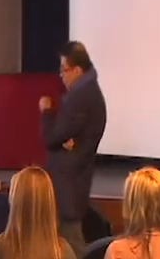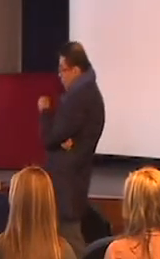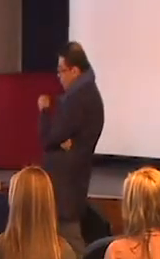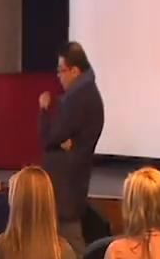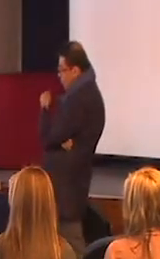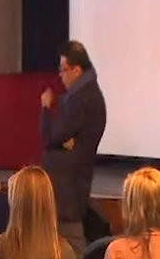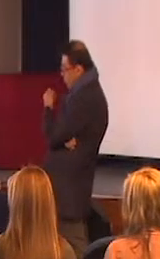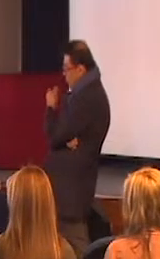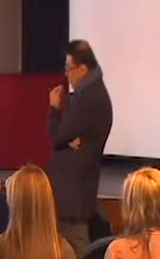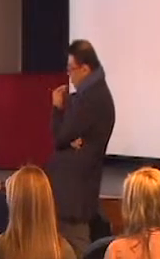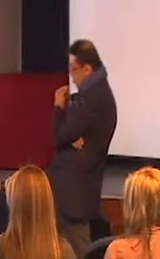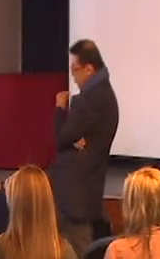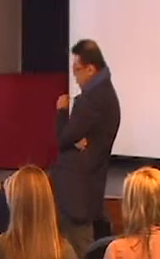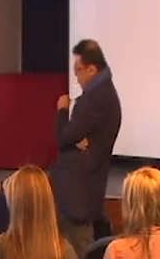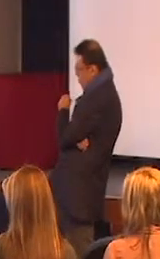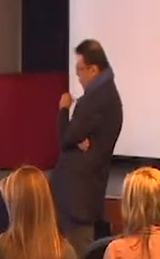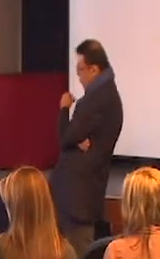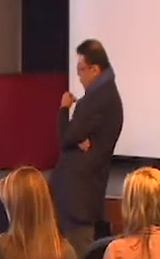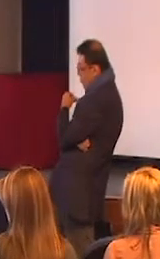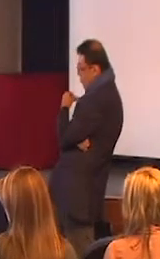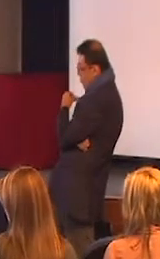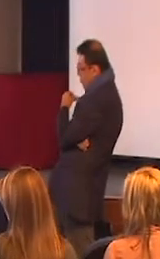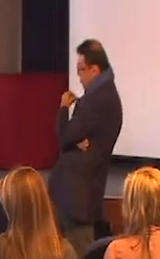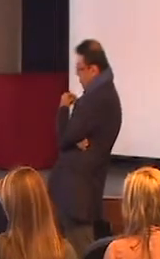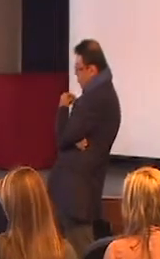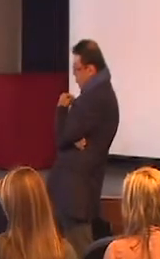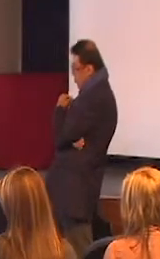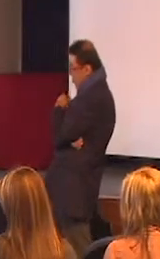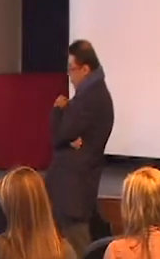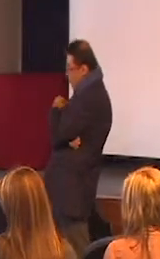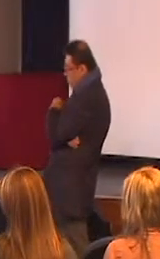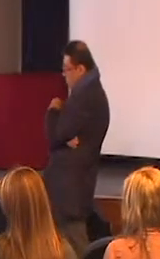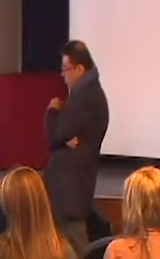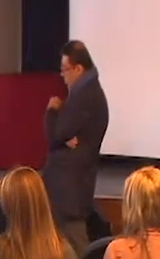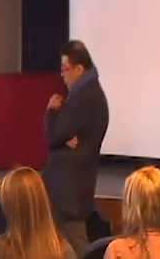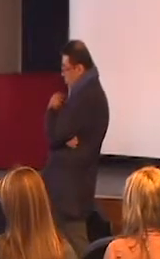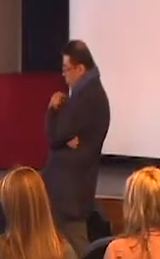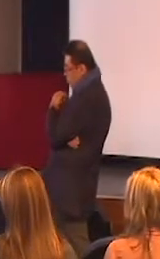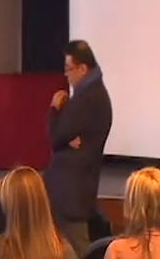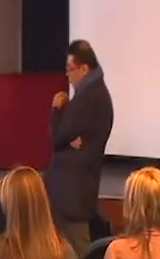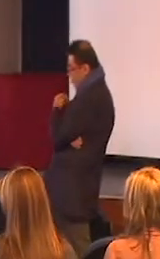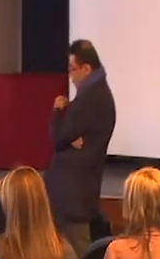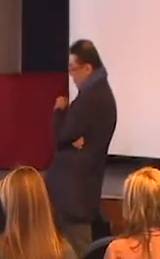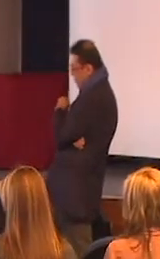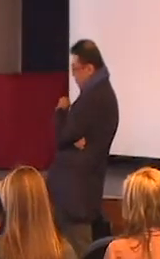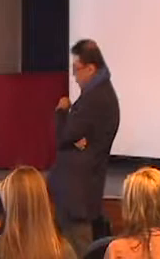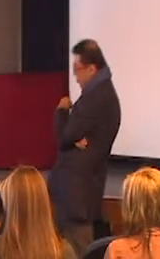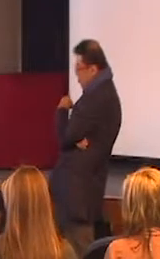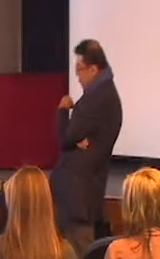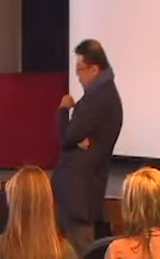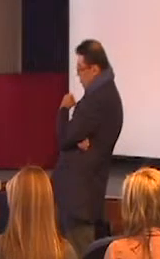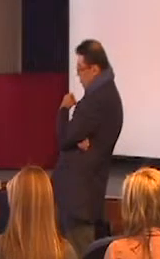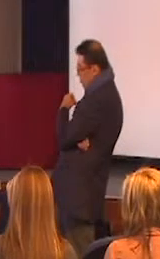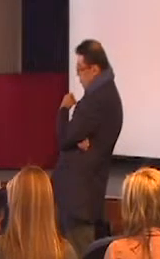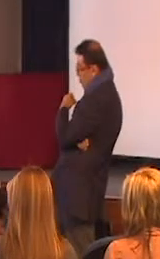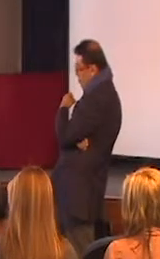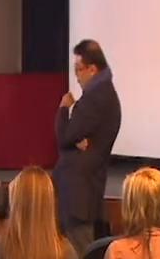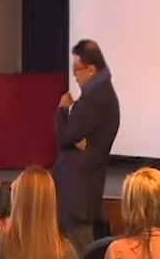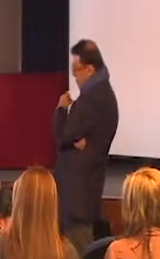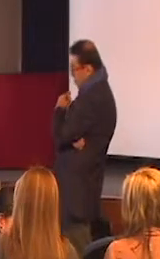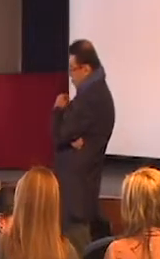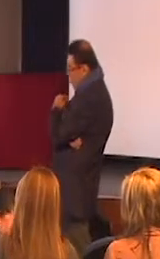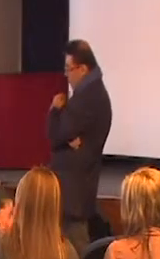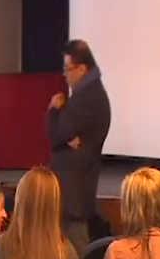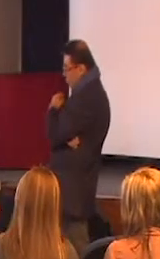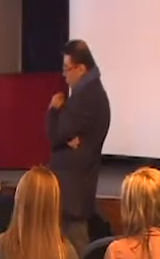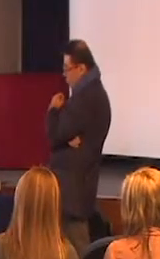digo, mira, vas a hacer esto, esto y esto, y al final le pongo una salida a la tienda. Entonces él entiende todo y está